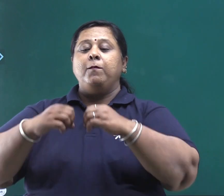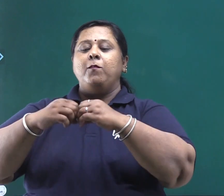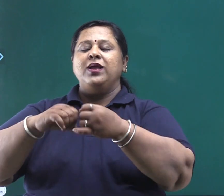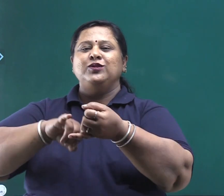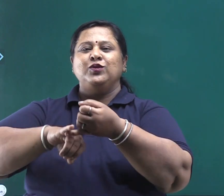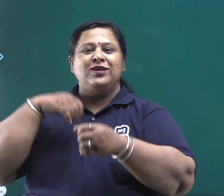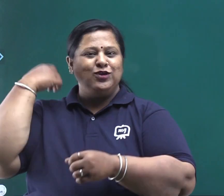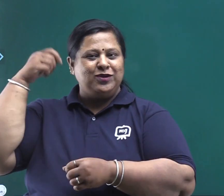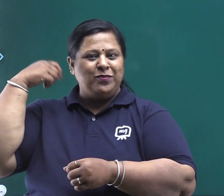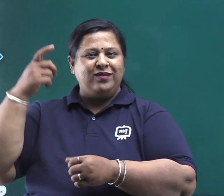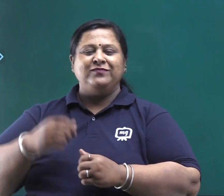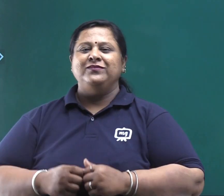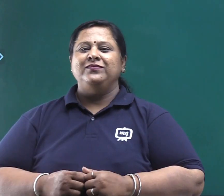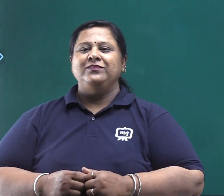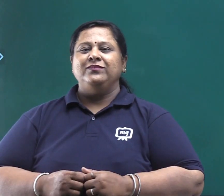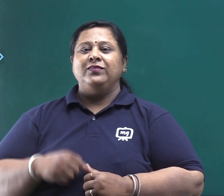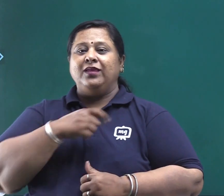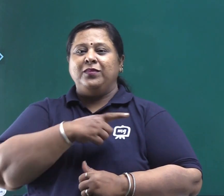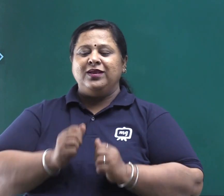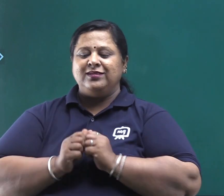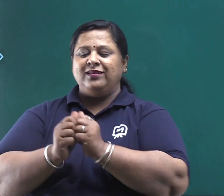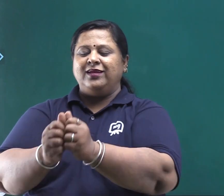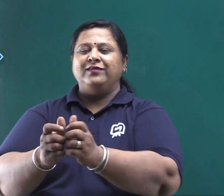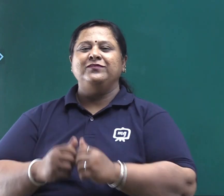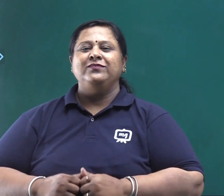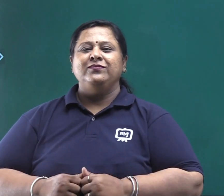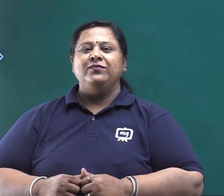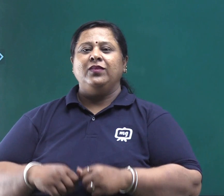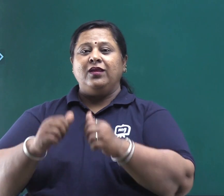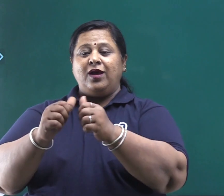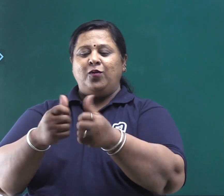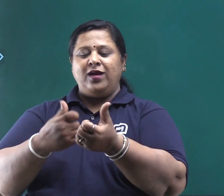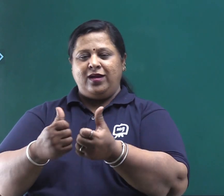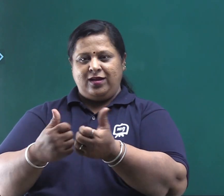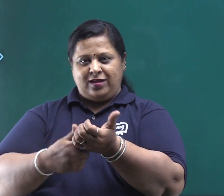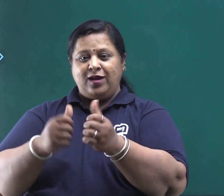सुंदर शर्मा और मेरे साथ हैं अरुणा अरोड़ा।